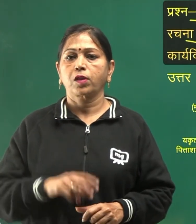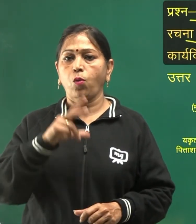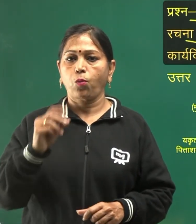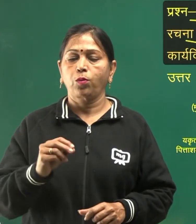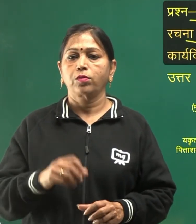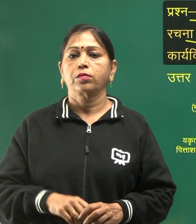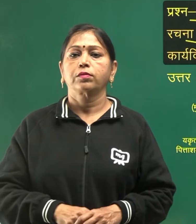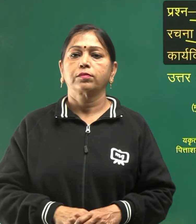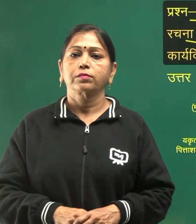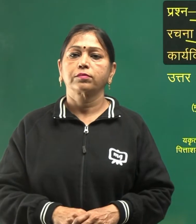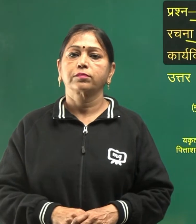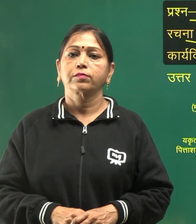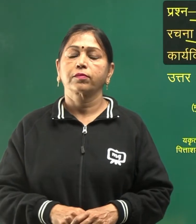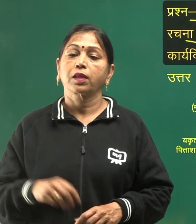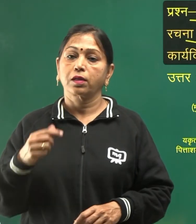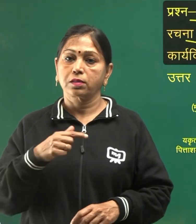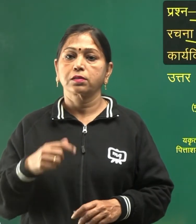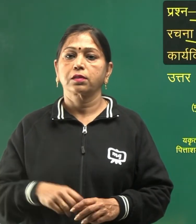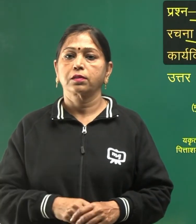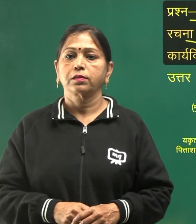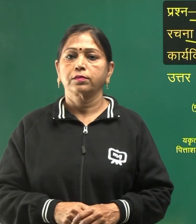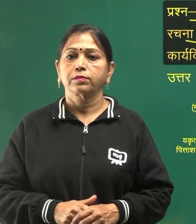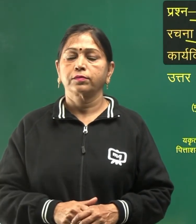एवं इसकी